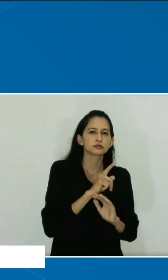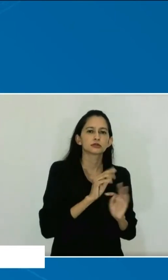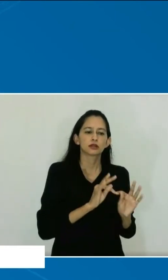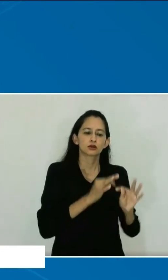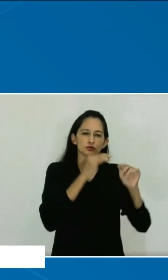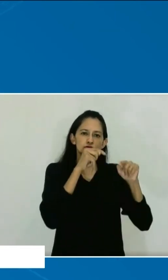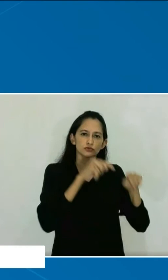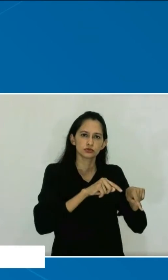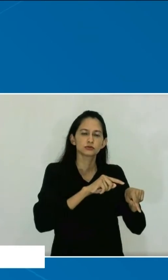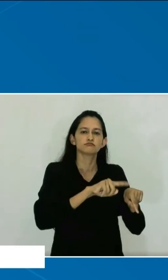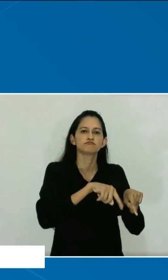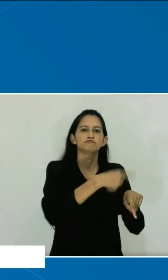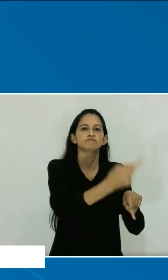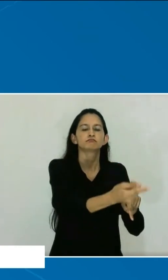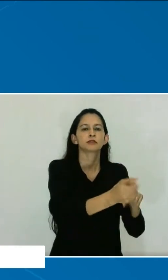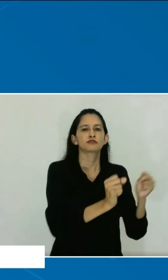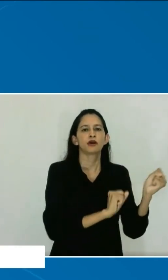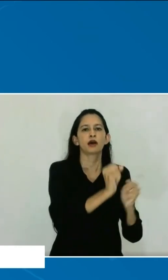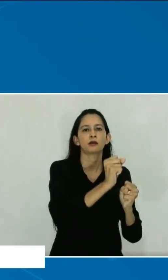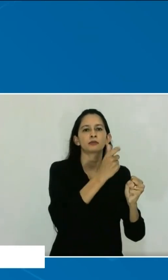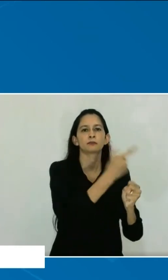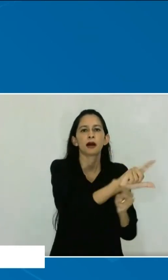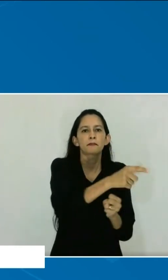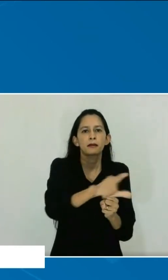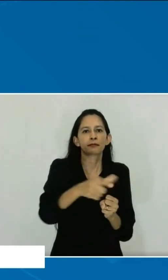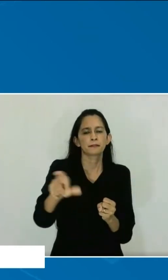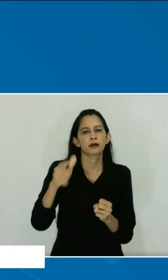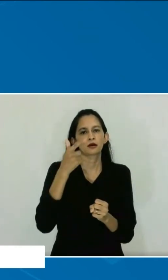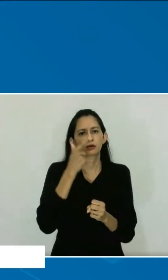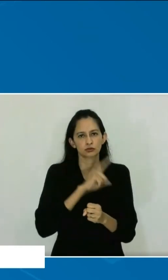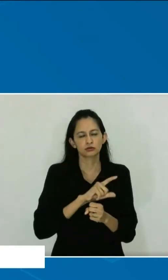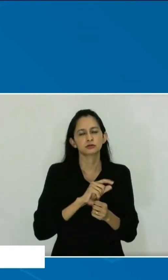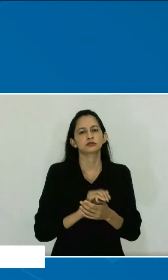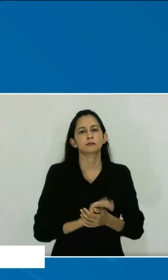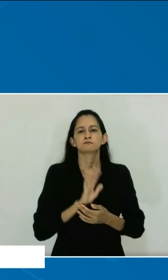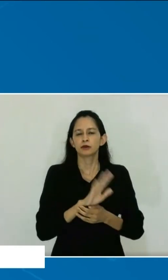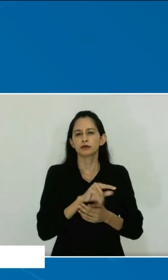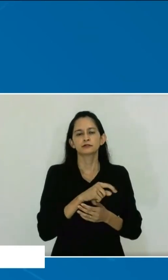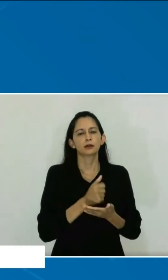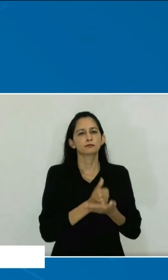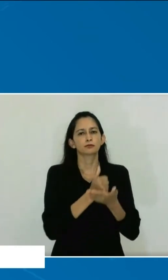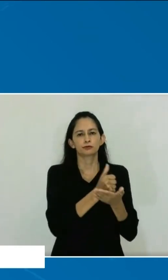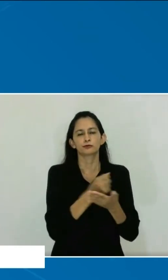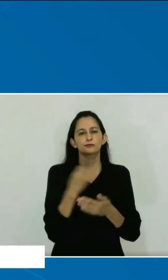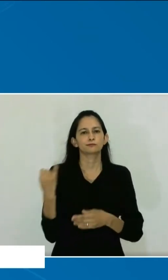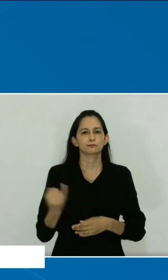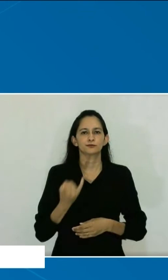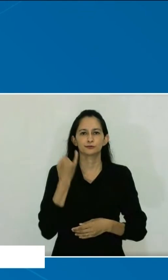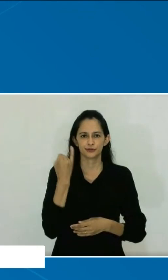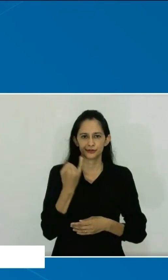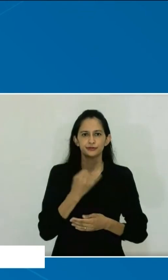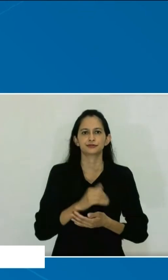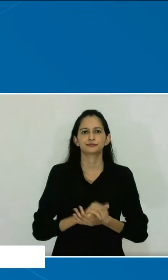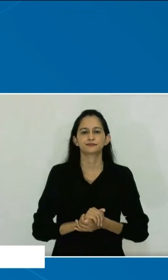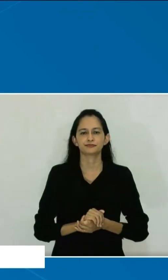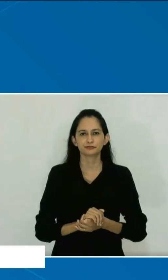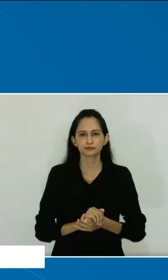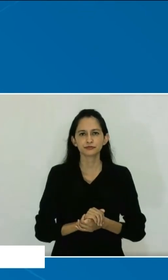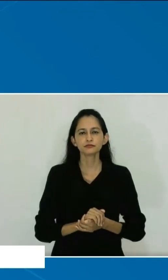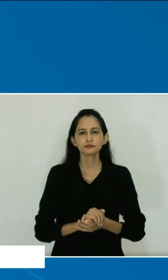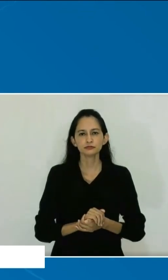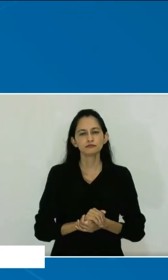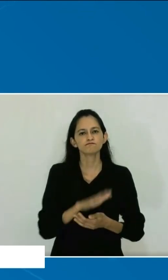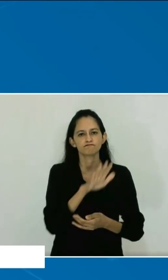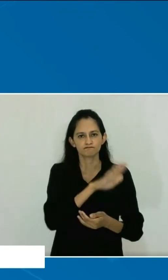indústria, mas que, de qualquer forma, constituem-se num apoio importante para esse cenário